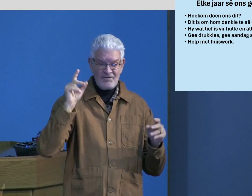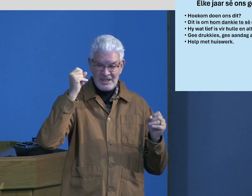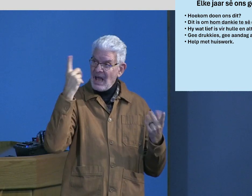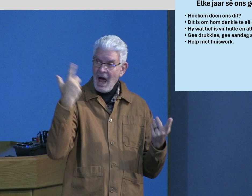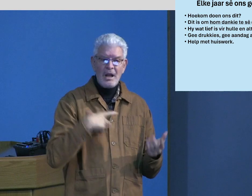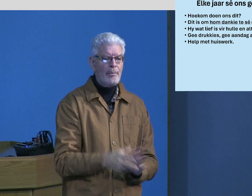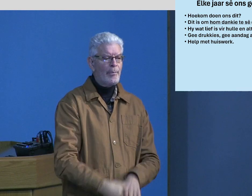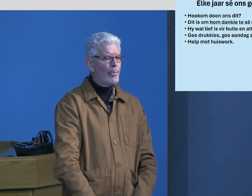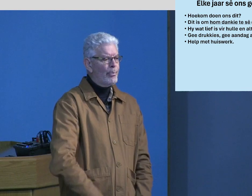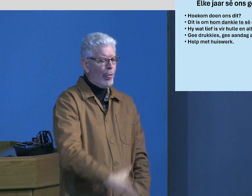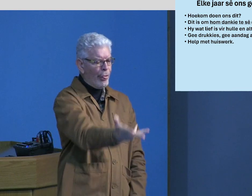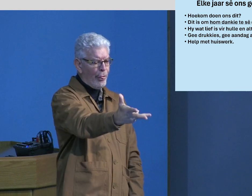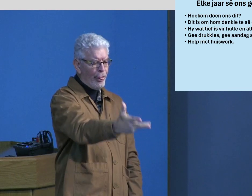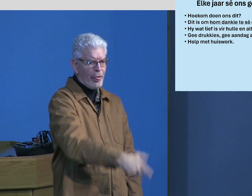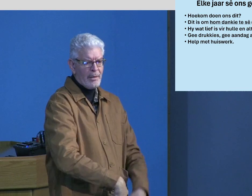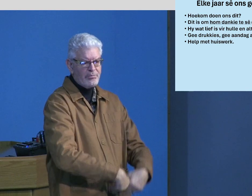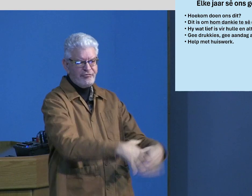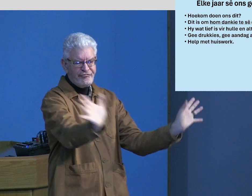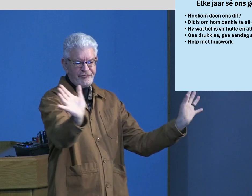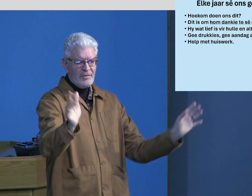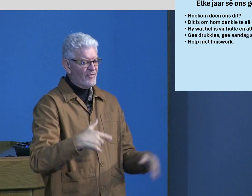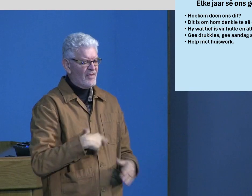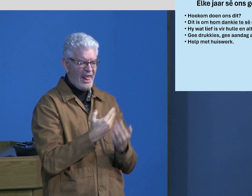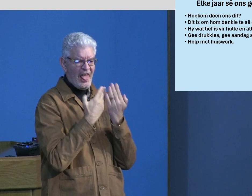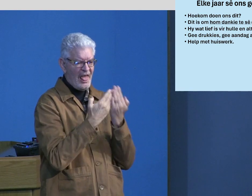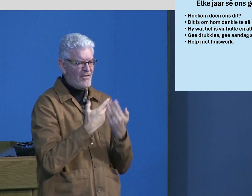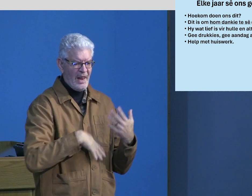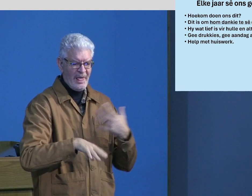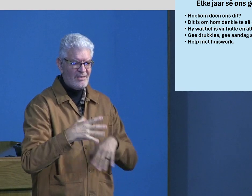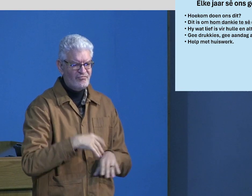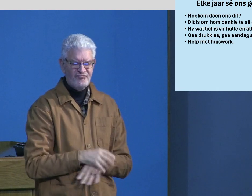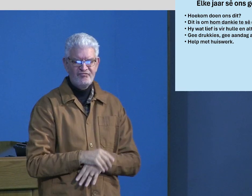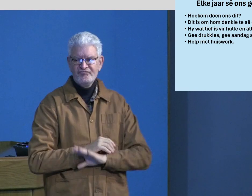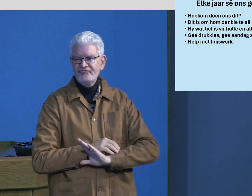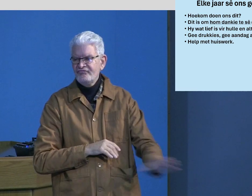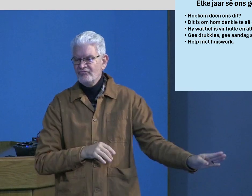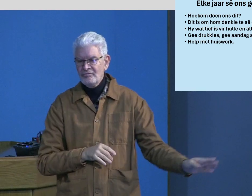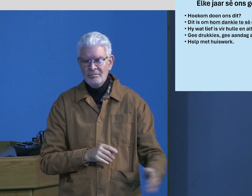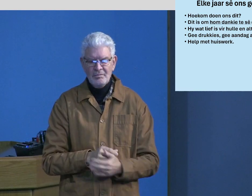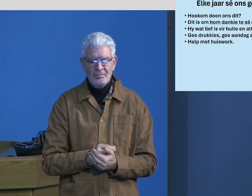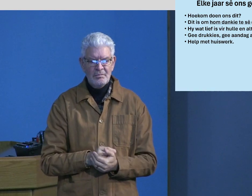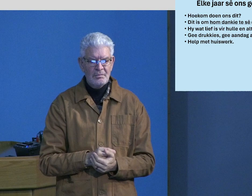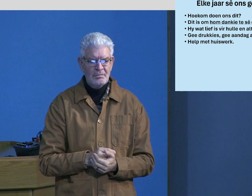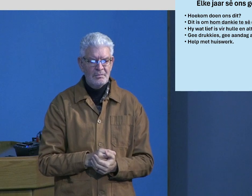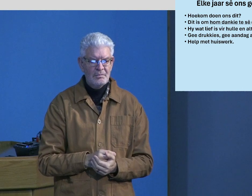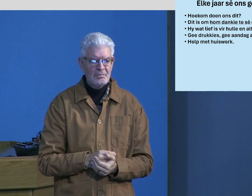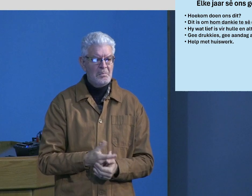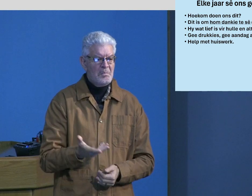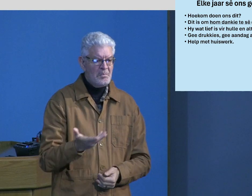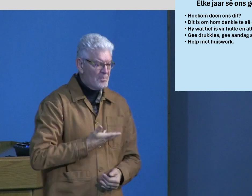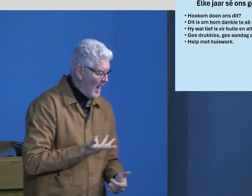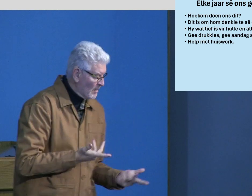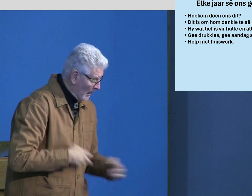van die kinders verstaan dit nie en hulle wil ook nie verder leer nie, die goed raak vir hulle moeilik en hulle gee tou op.